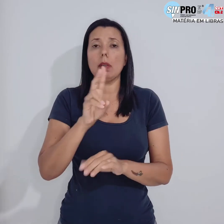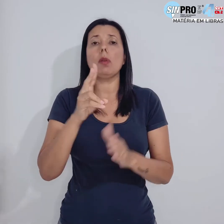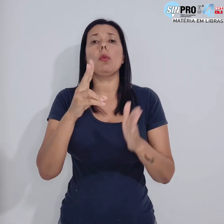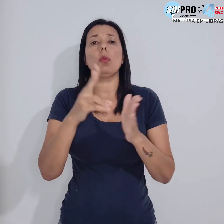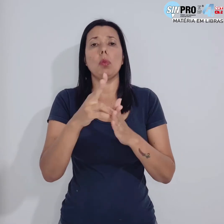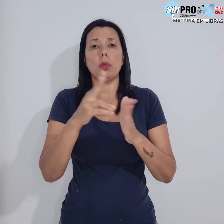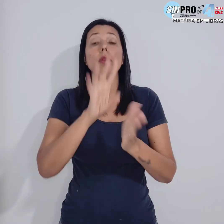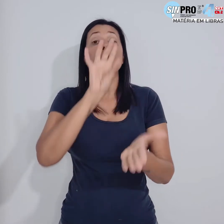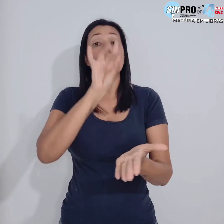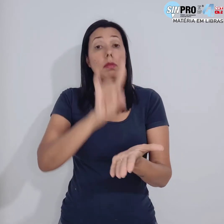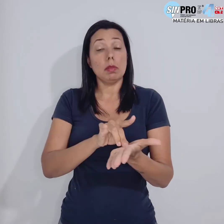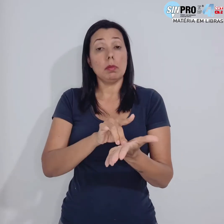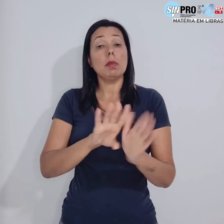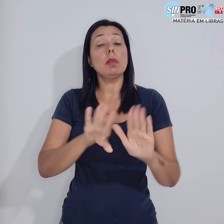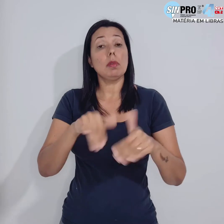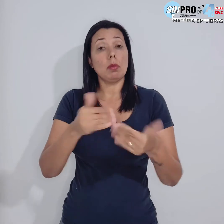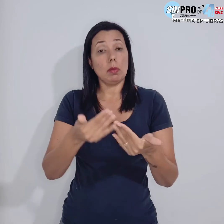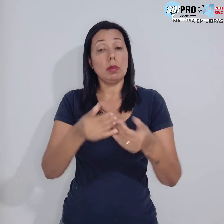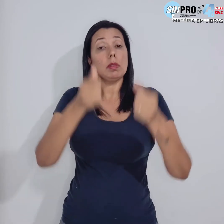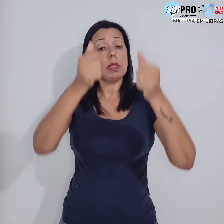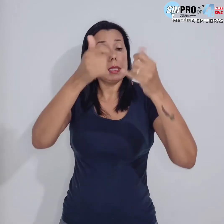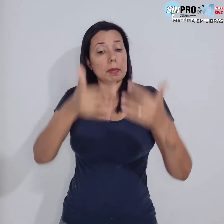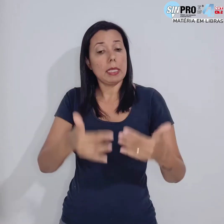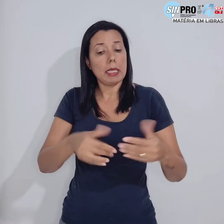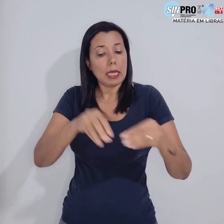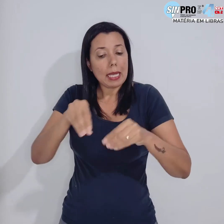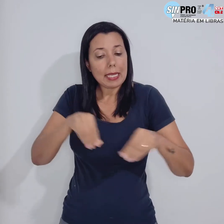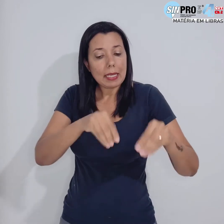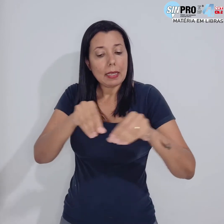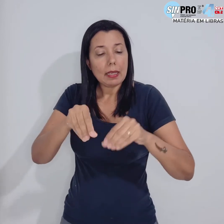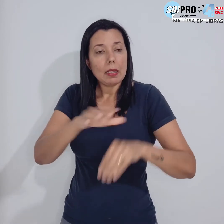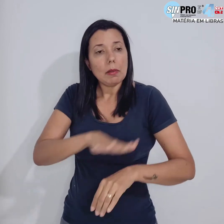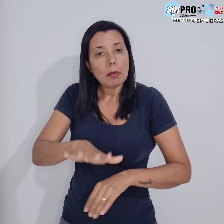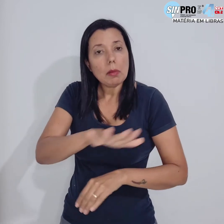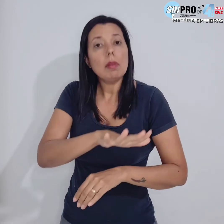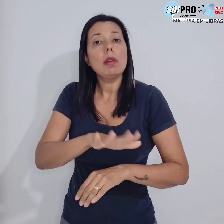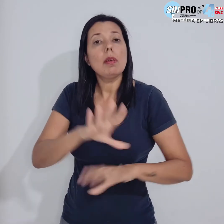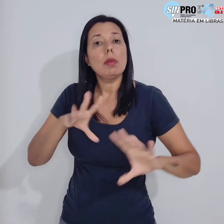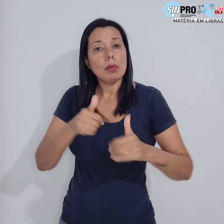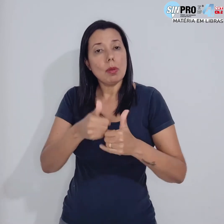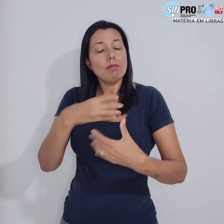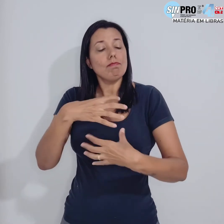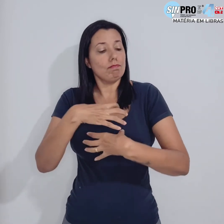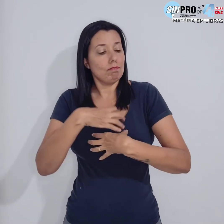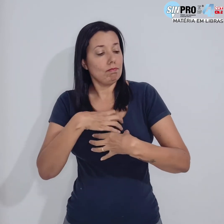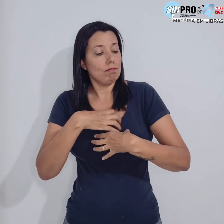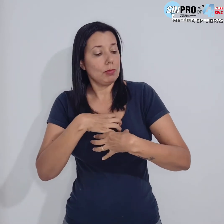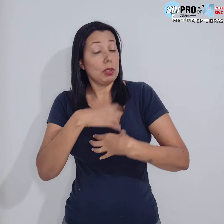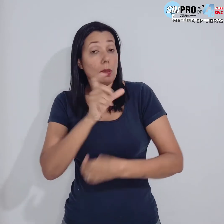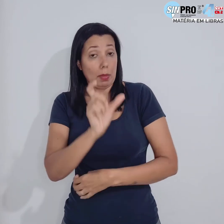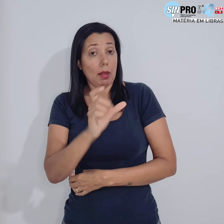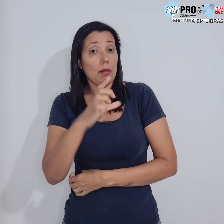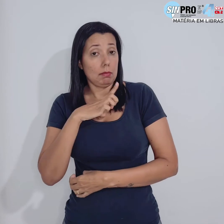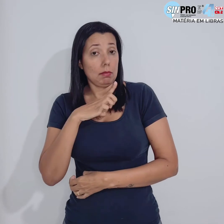territórios, a vacina, principalmente nos tempos da pandemia. Cada ponto desses são pontos de luta,